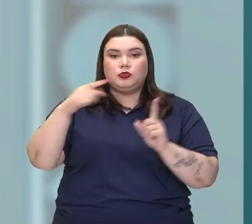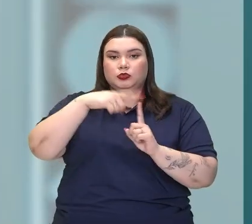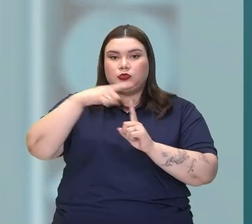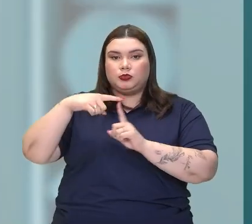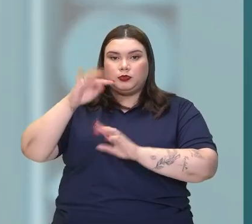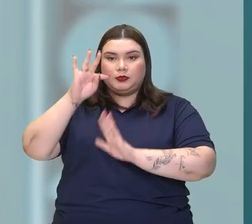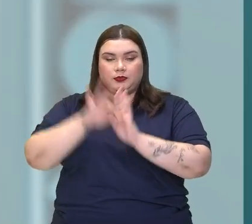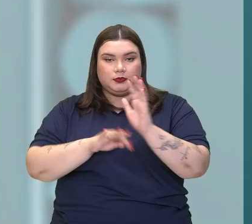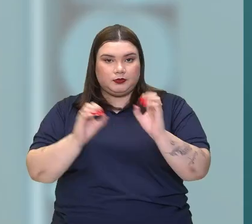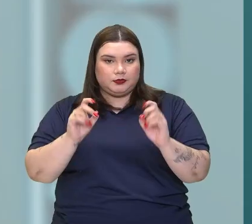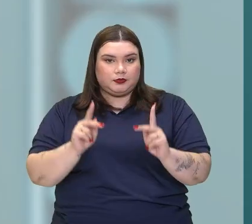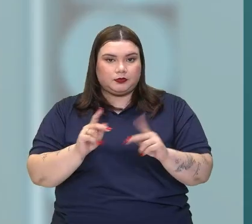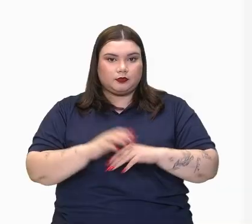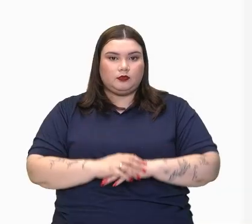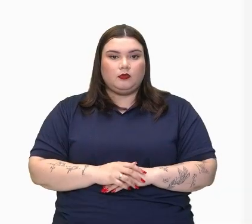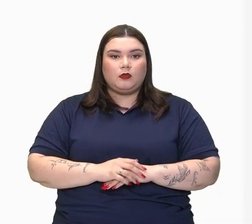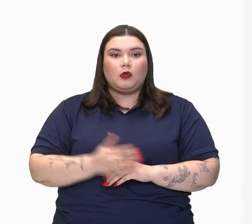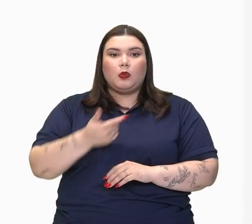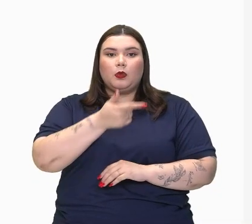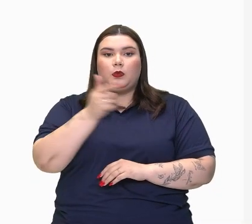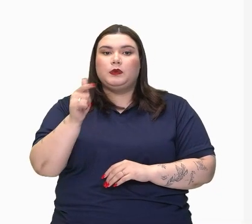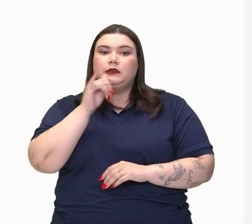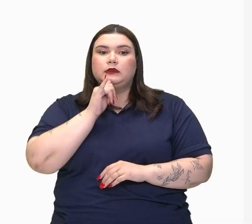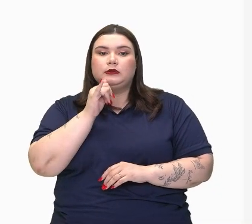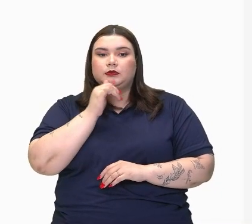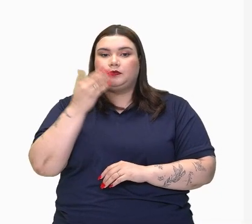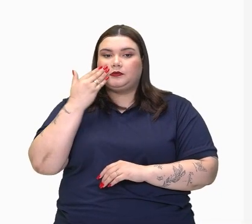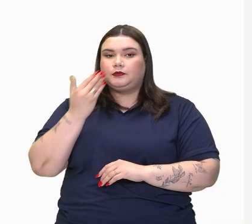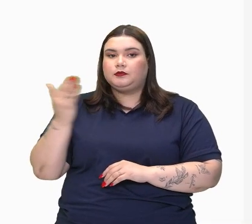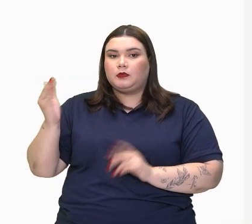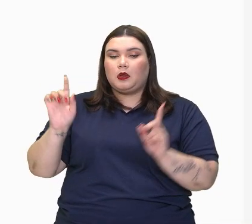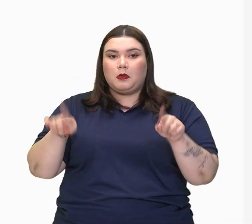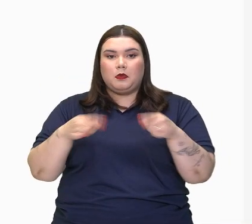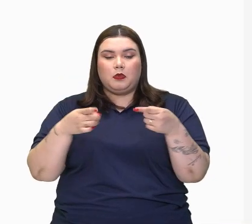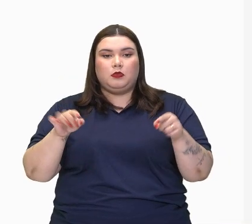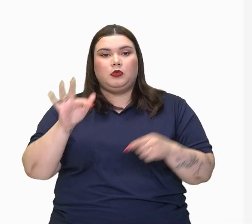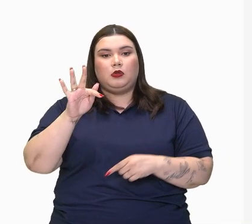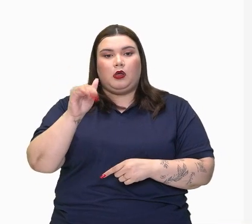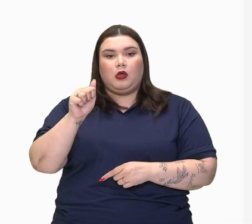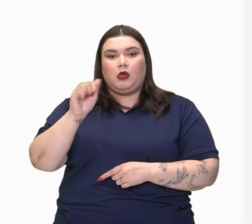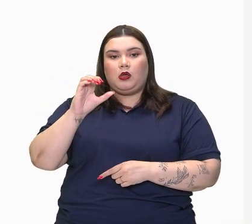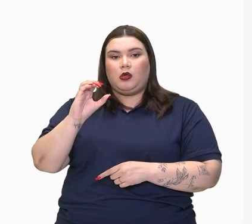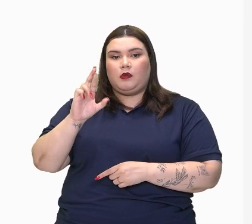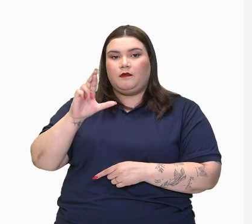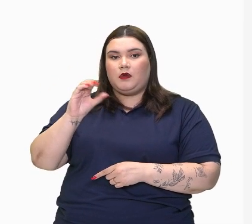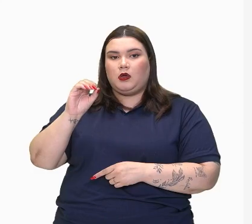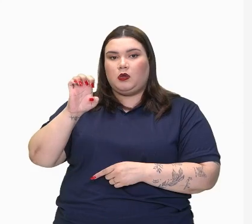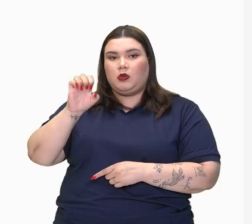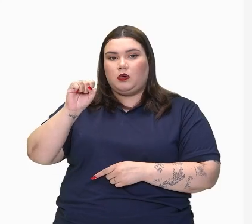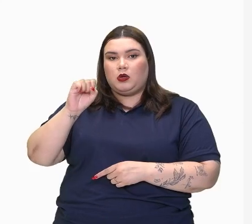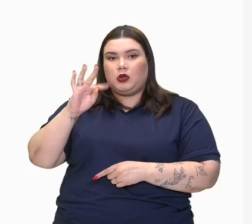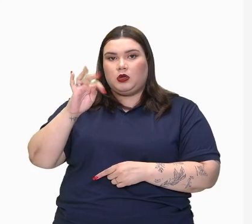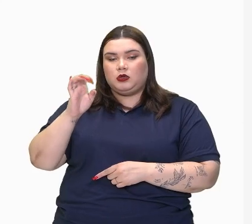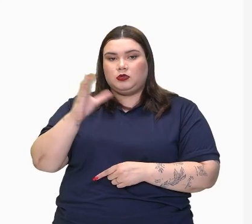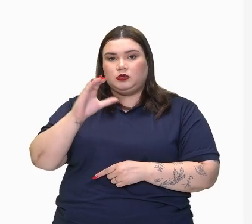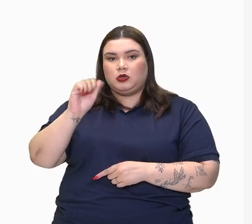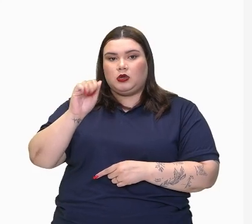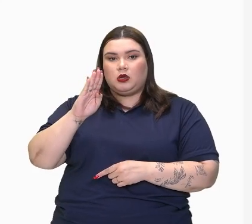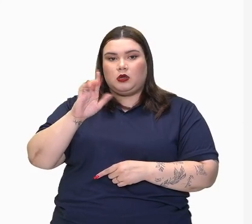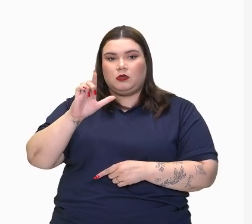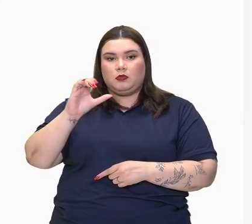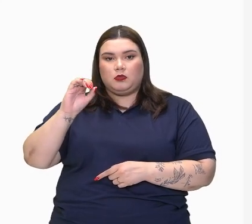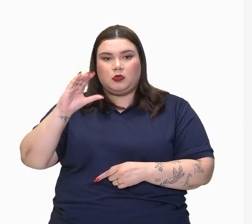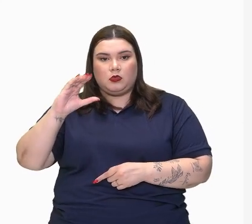bom? Vamos ver outro exemplo. Música, Faroeste Caboclo, Renato Russo. E o Santo Cristo